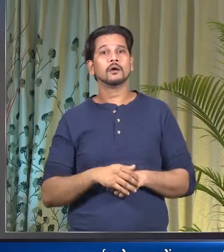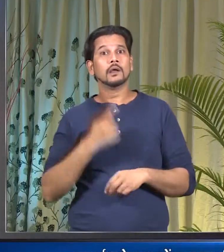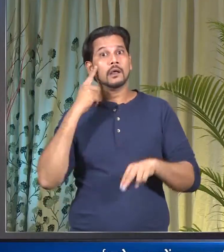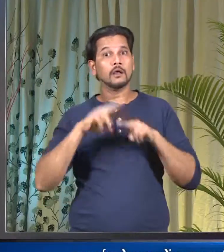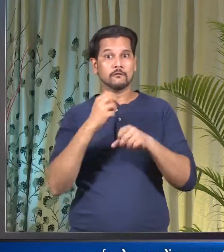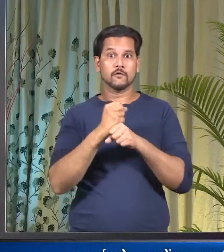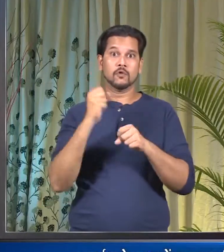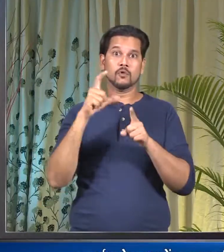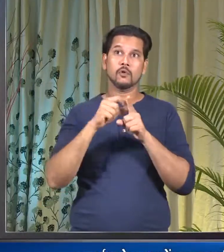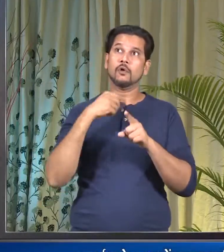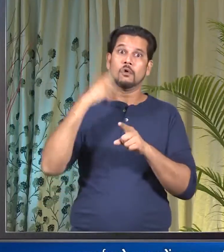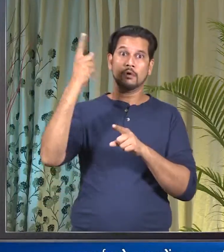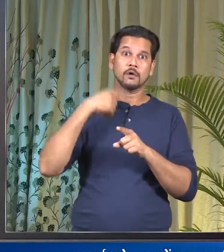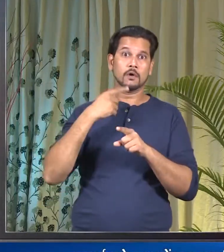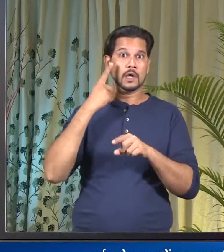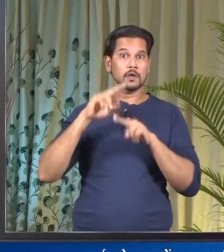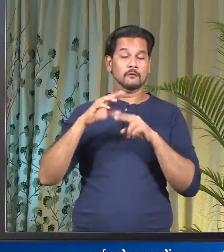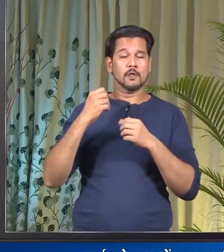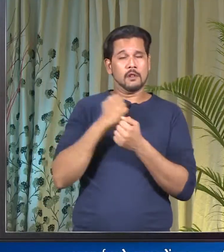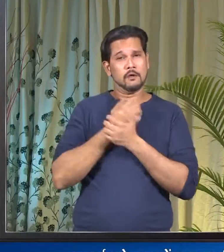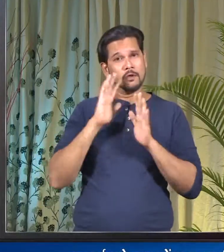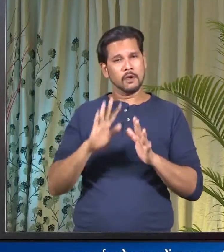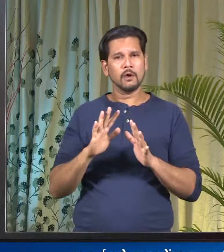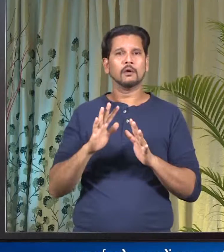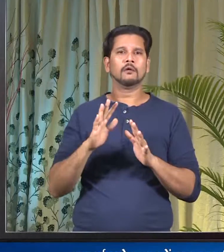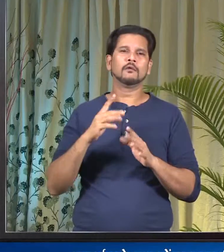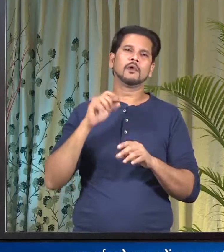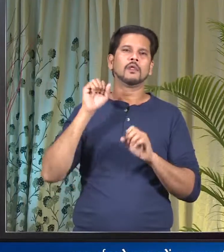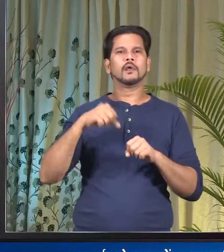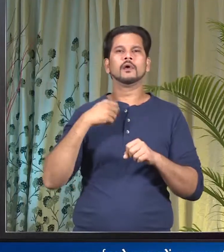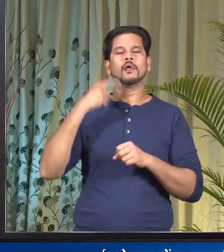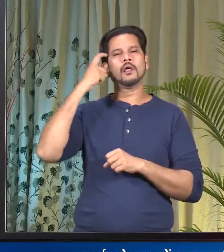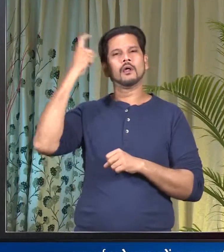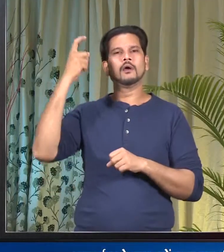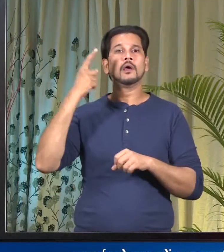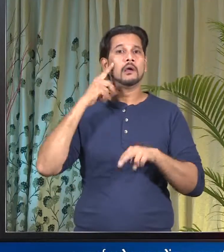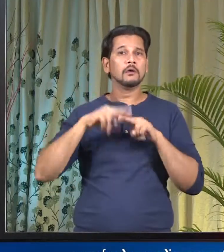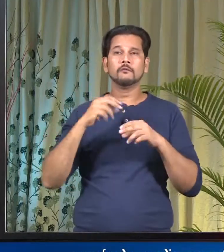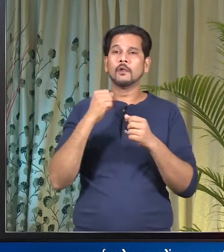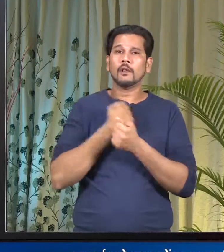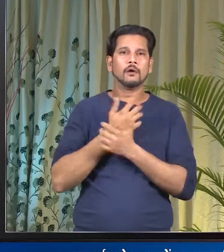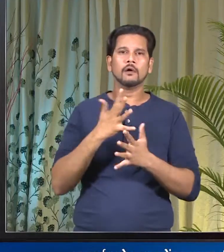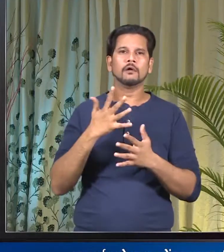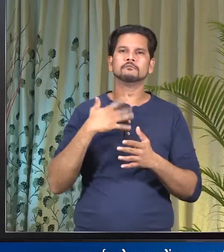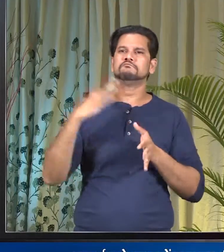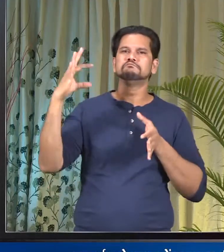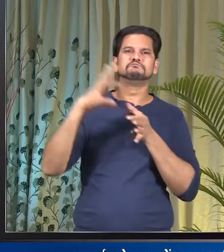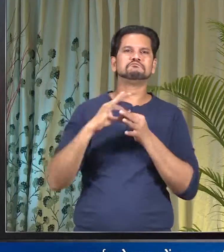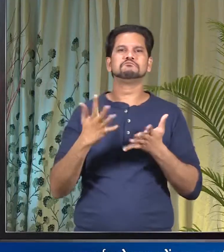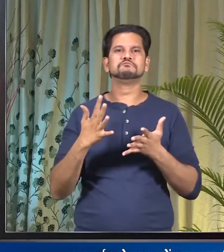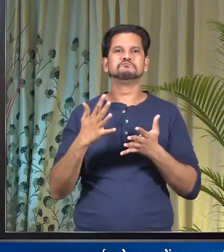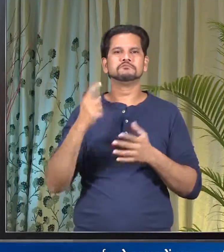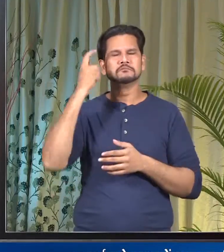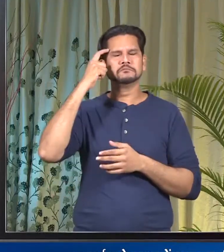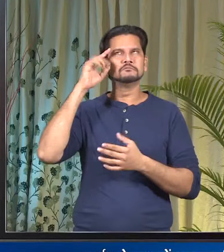इतना प्यार ही नहीं है, इसलिए मन लगता नहीं है, क्योंकि इश्वर के साथ